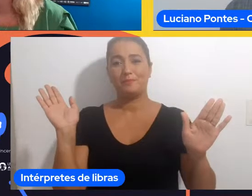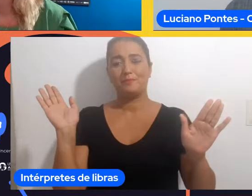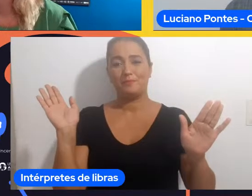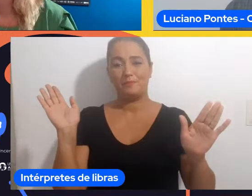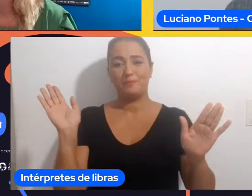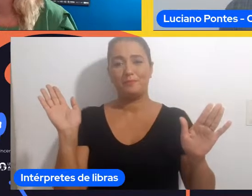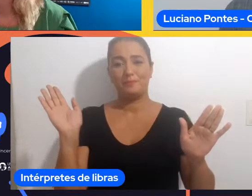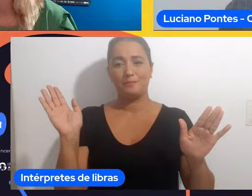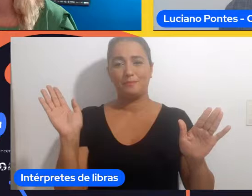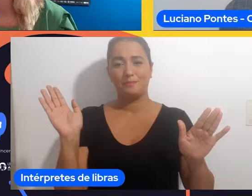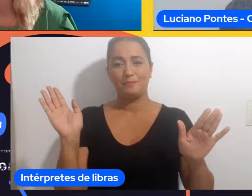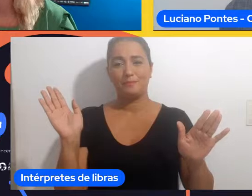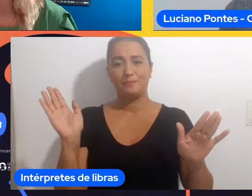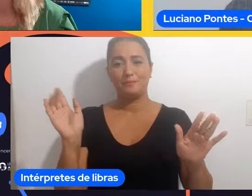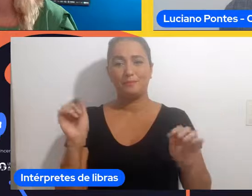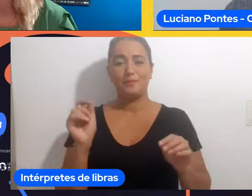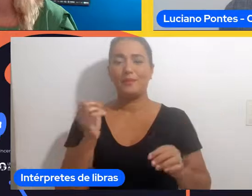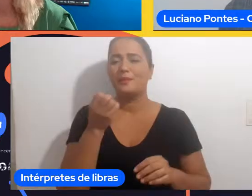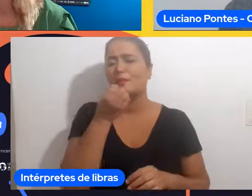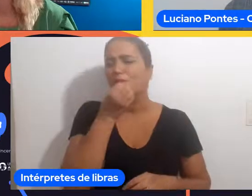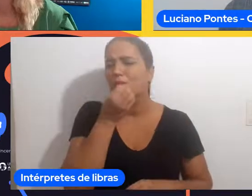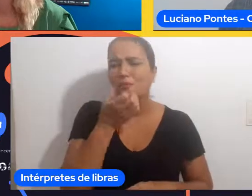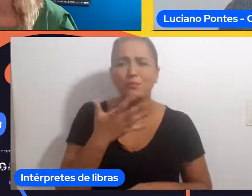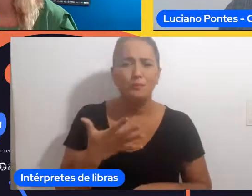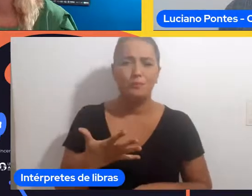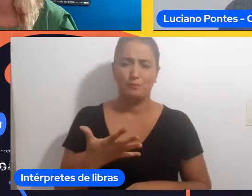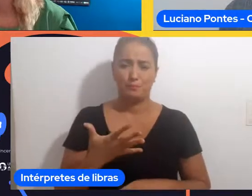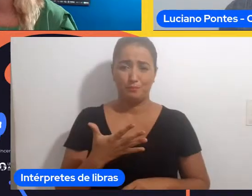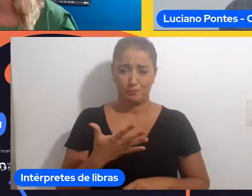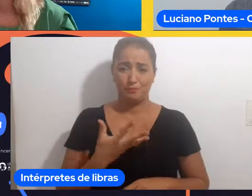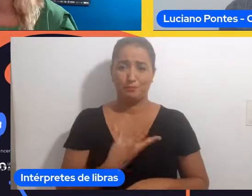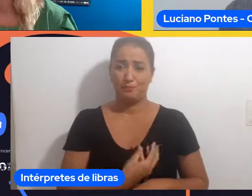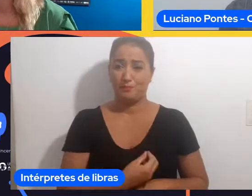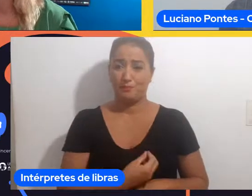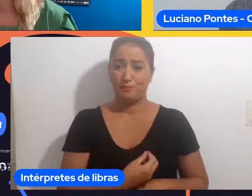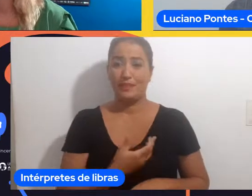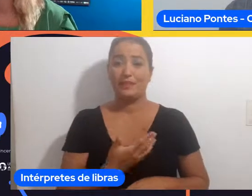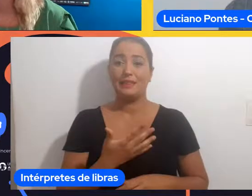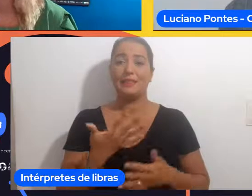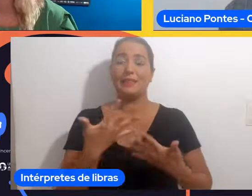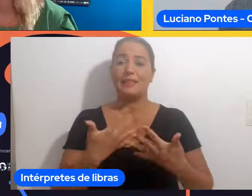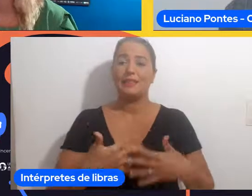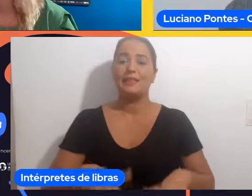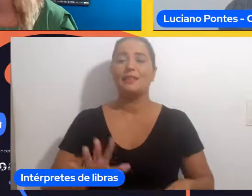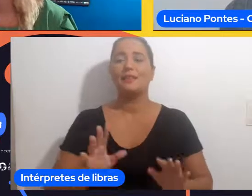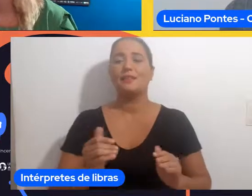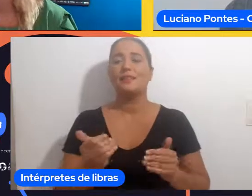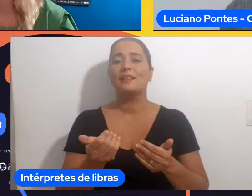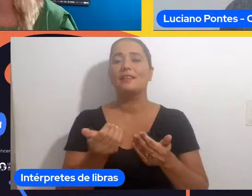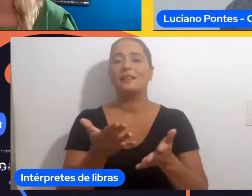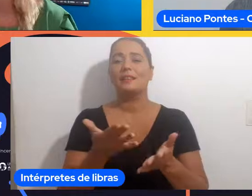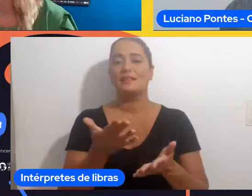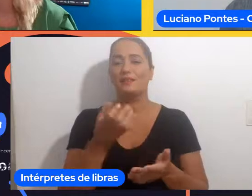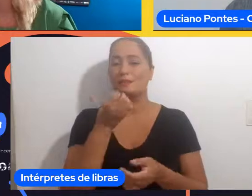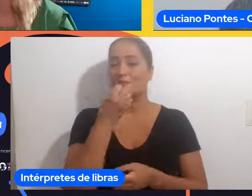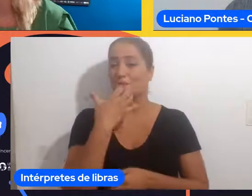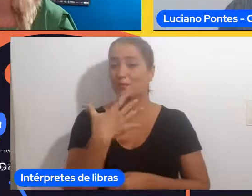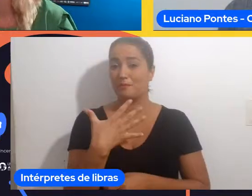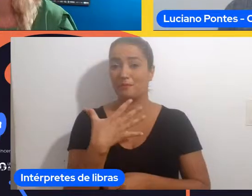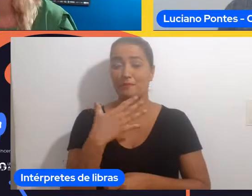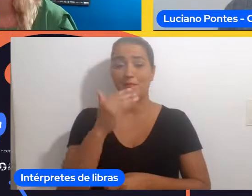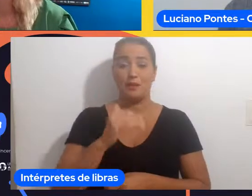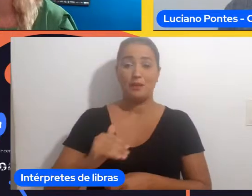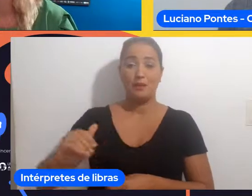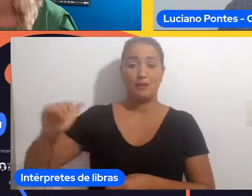e tão gostoso, né? Estar na natureza, ele traz tantos benefícios para os adultos, imagine